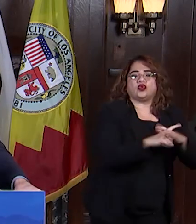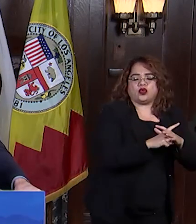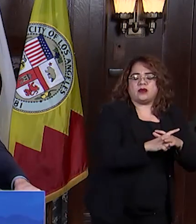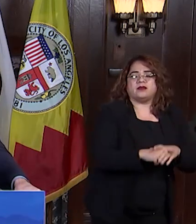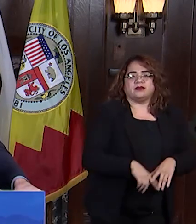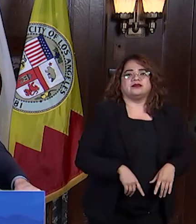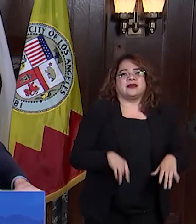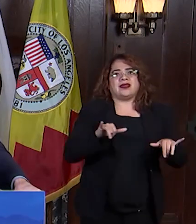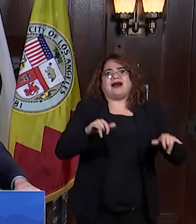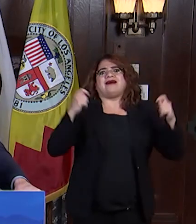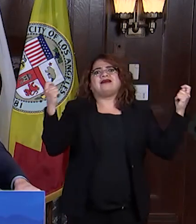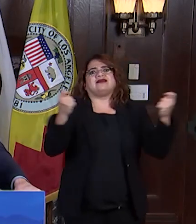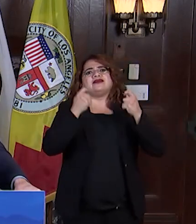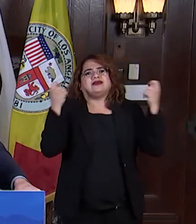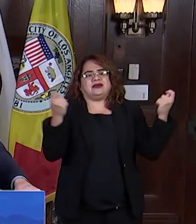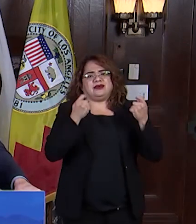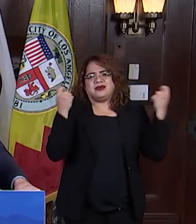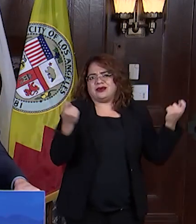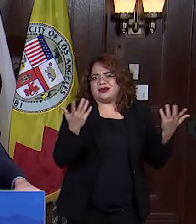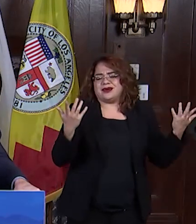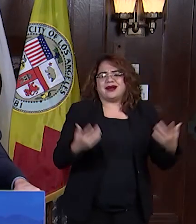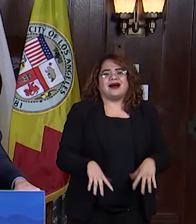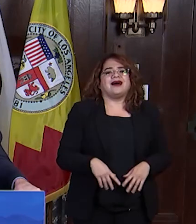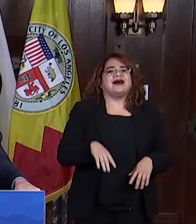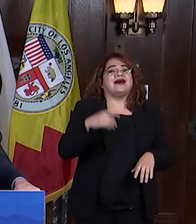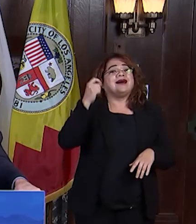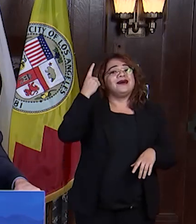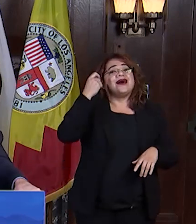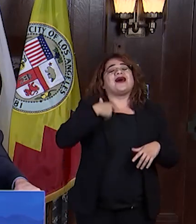celebrando, huyendo,